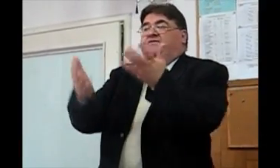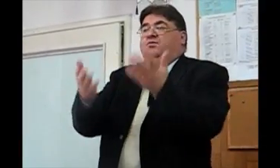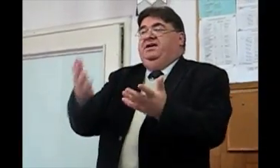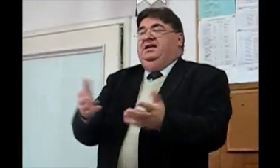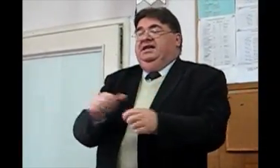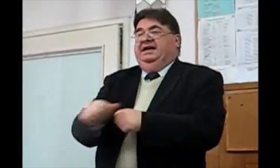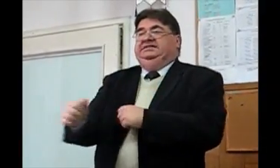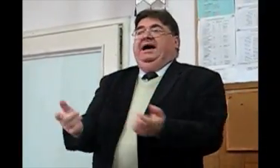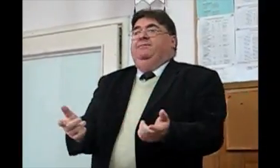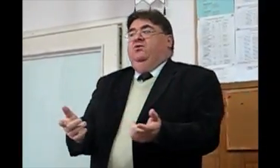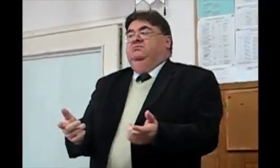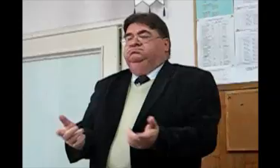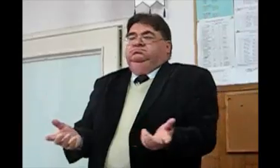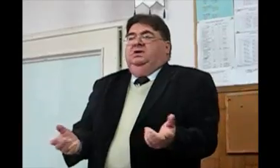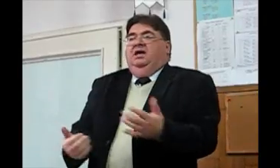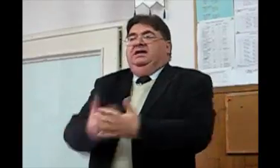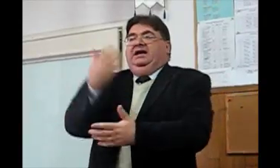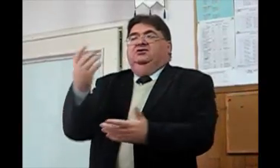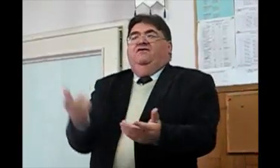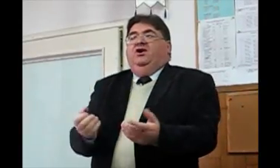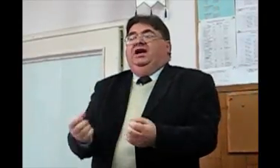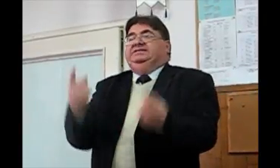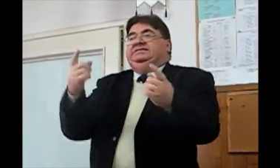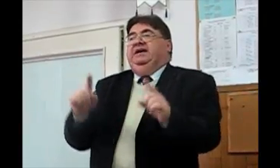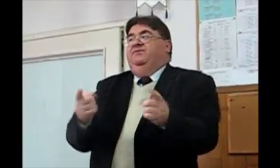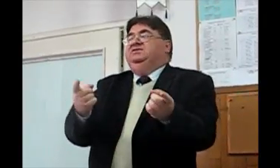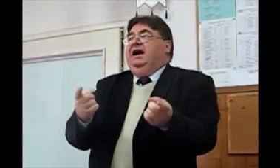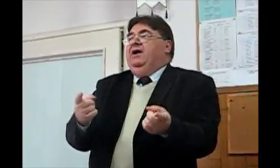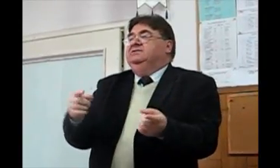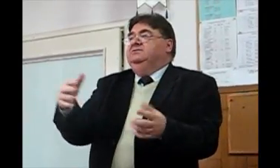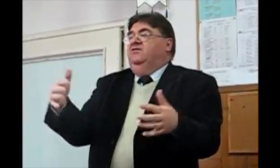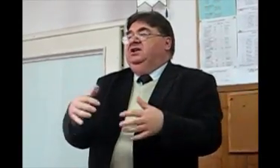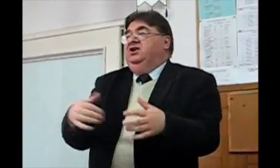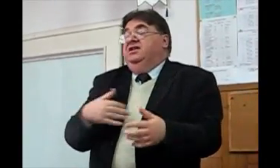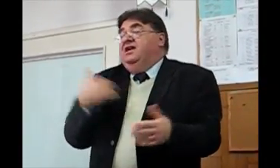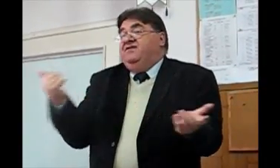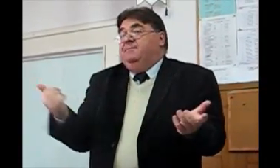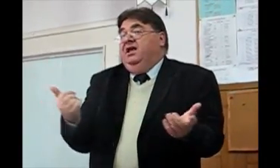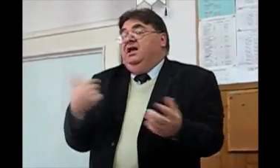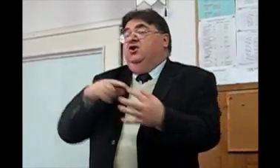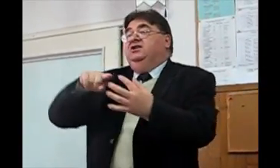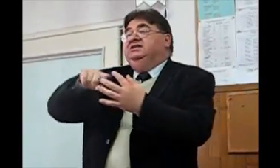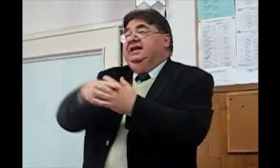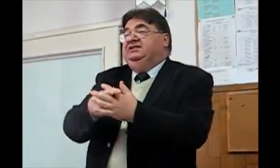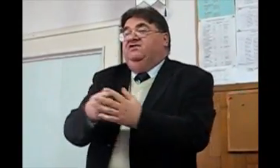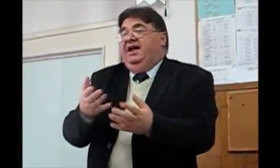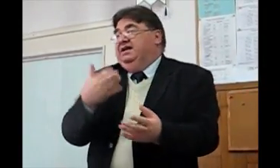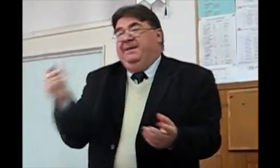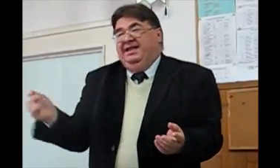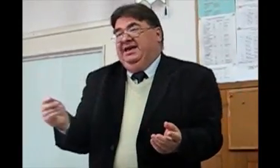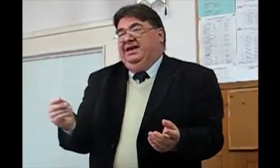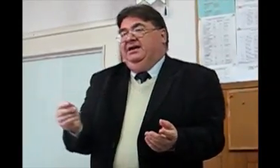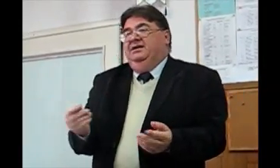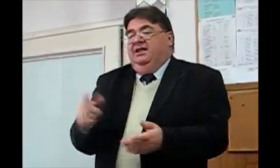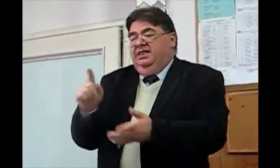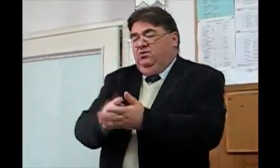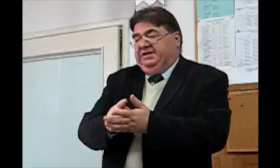Głupi mnie tak tam. Jakieś nowa organizacja powstała, to właśnie nie wiem. On się zarejestrowała, czy pan nie. Nie udało